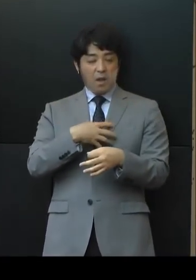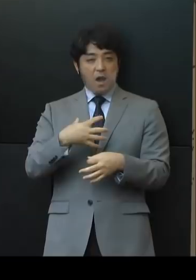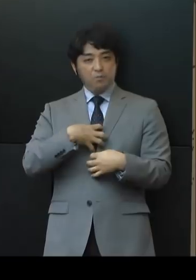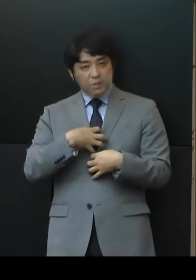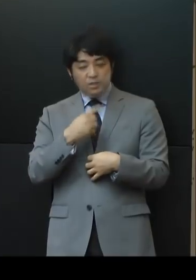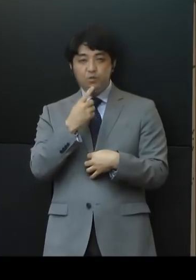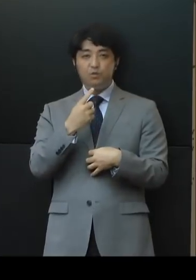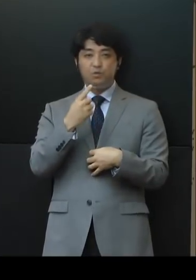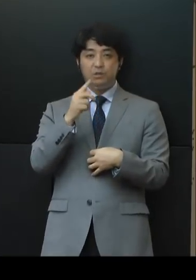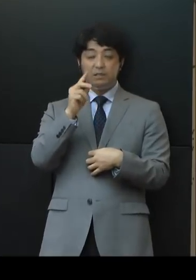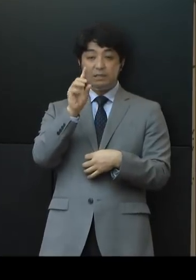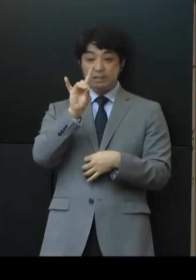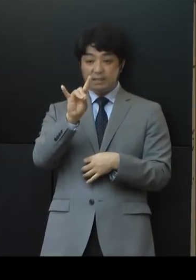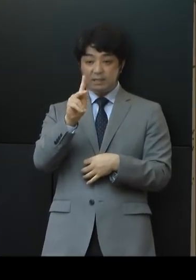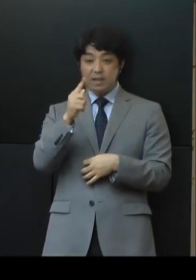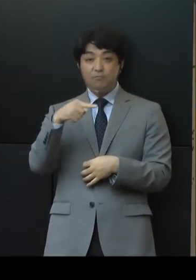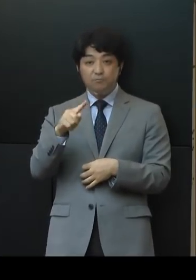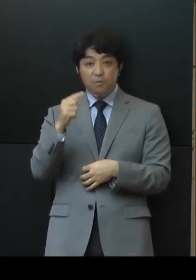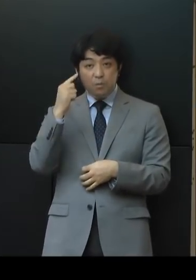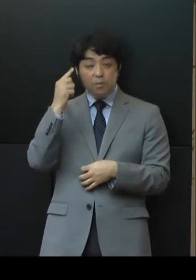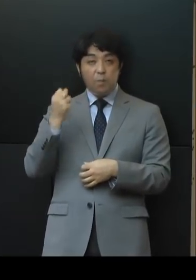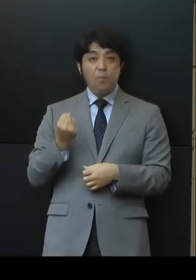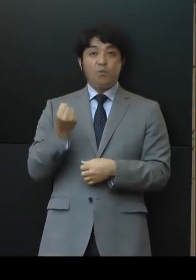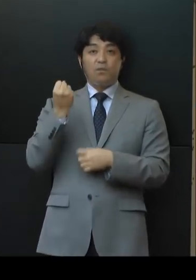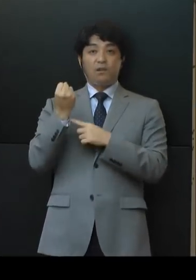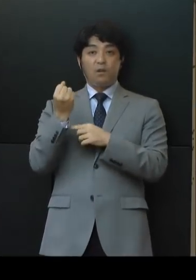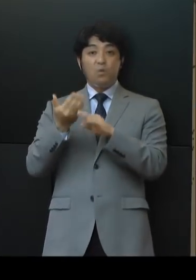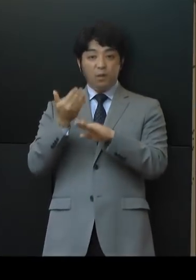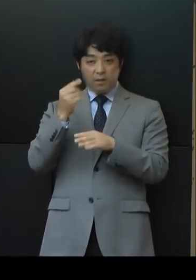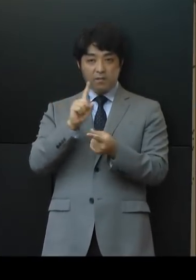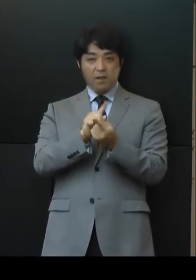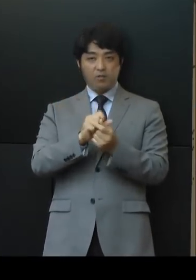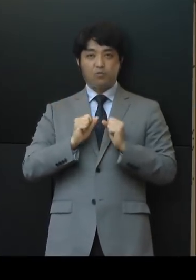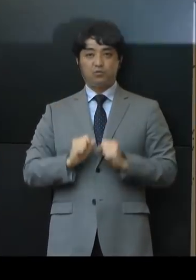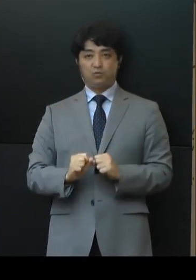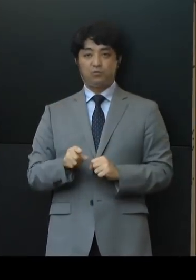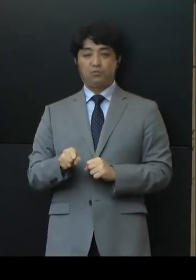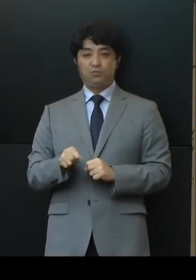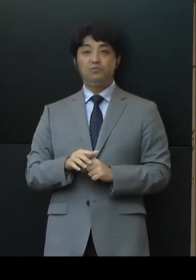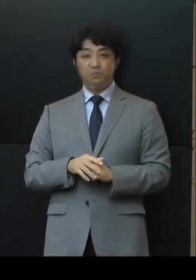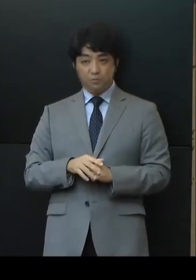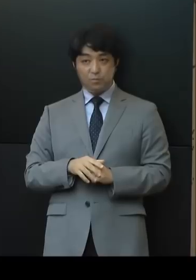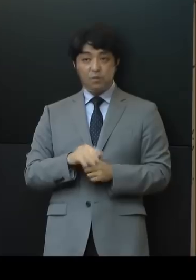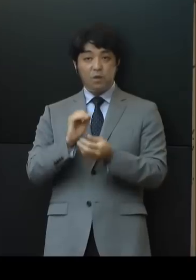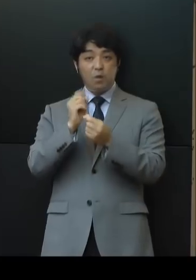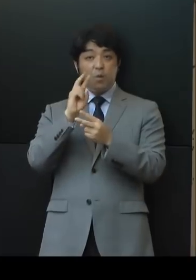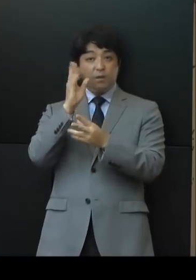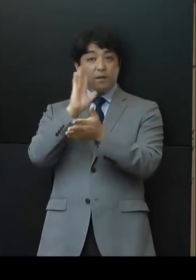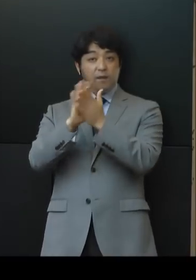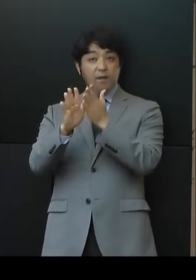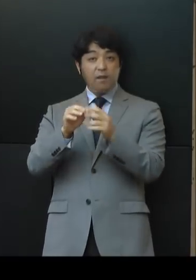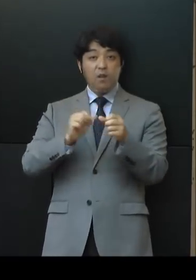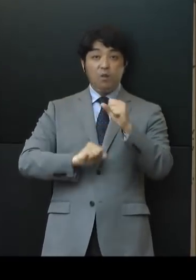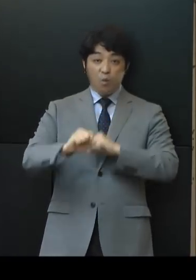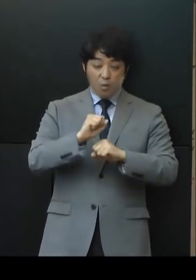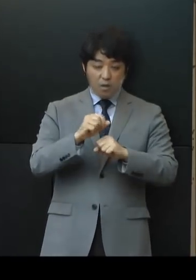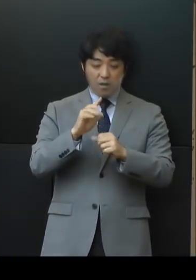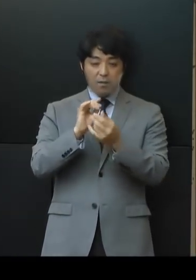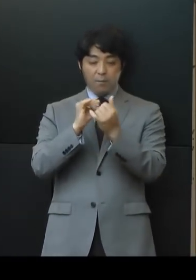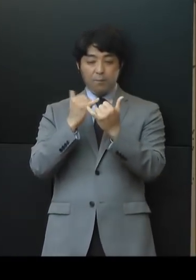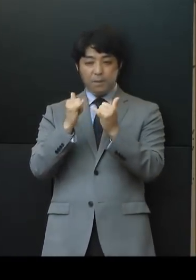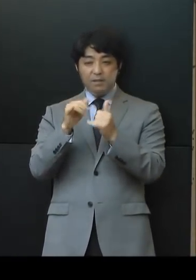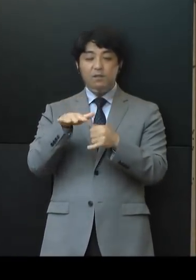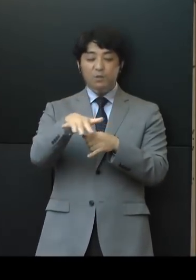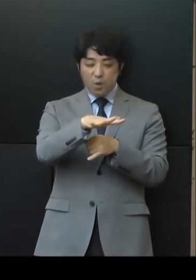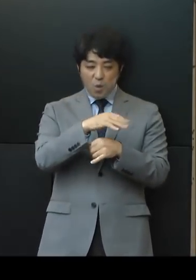ろうというところでございます。で、今回の県民の皆様への行動自粛に関しましては、本島と離